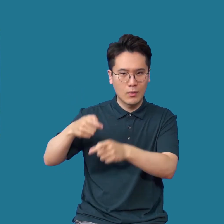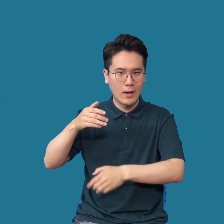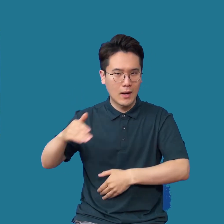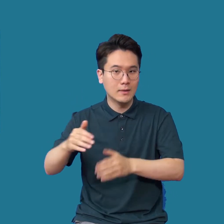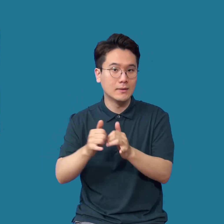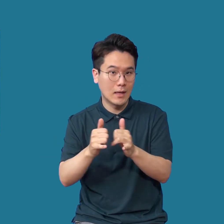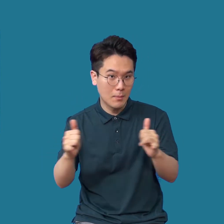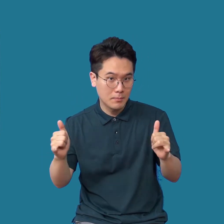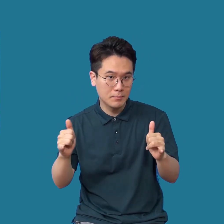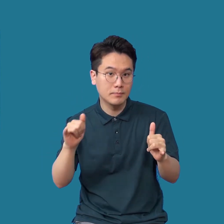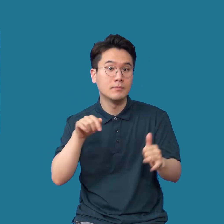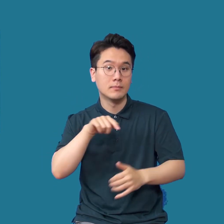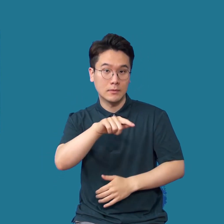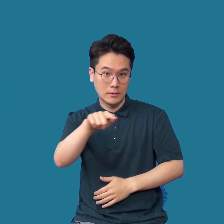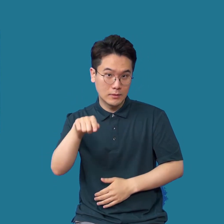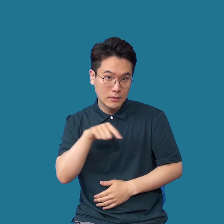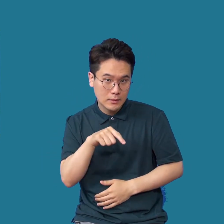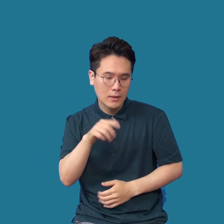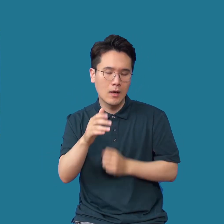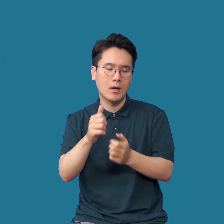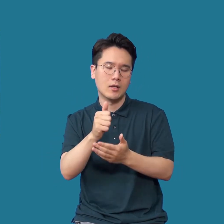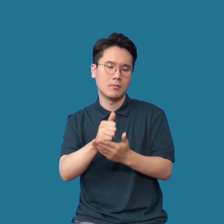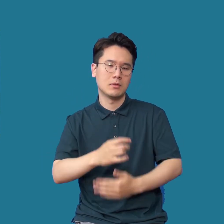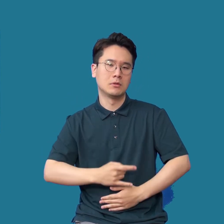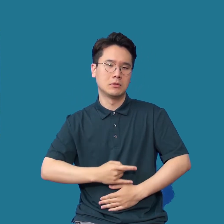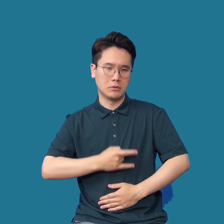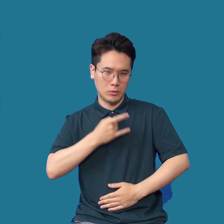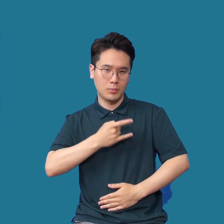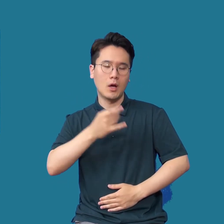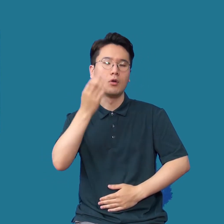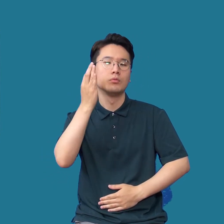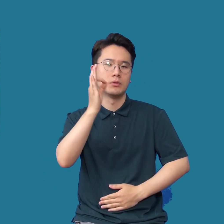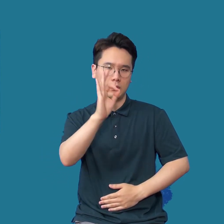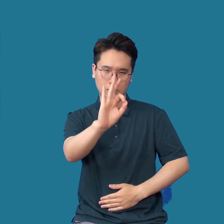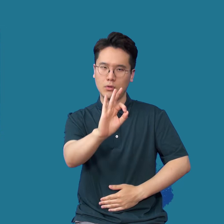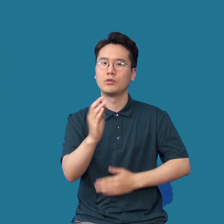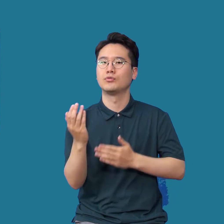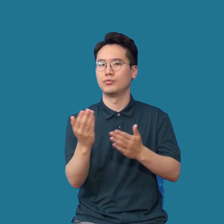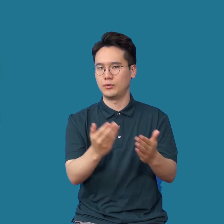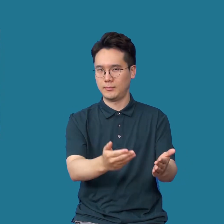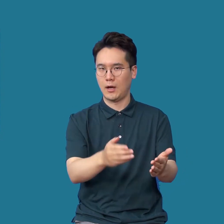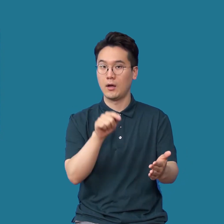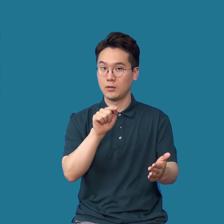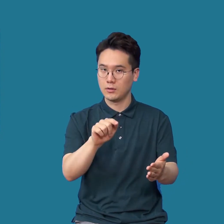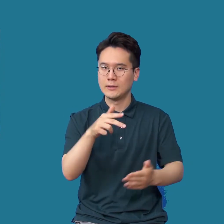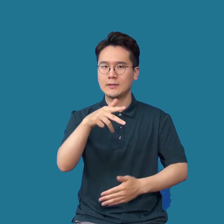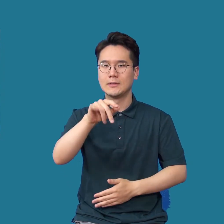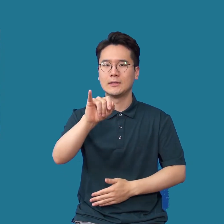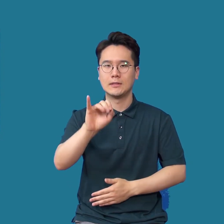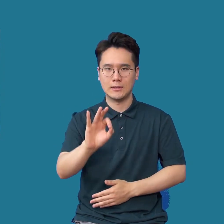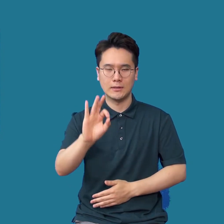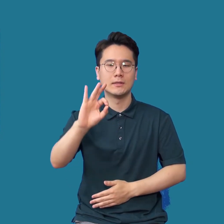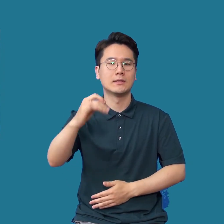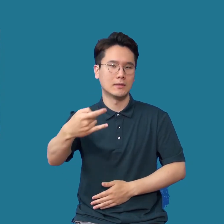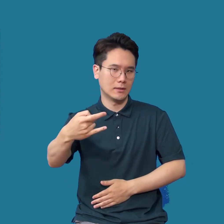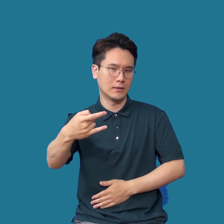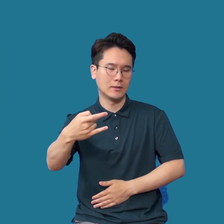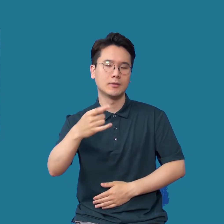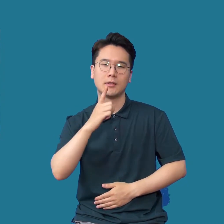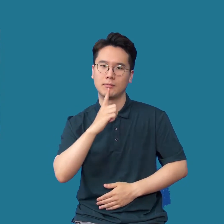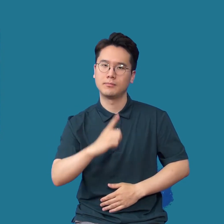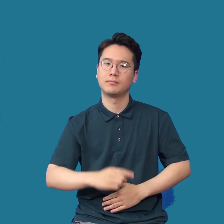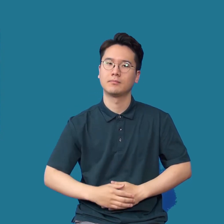영접하는 사람을 하나님은 의롭다고 하십니다. 그것을 칭의라고 합니다. 그